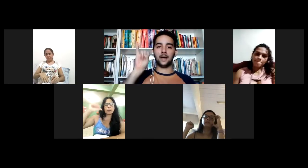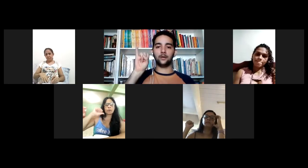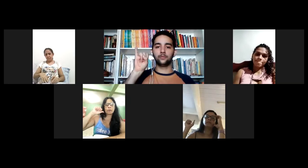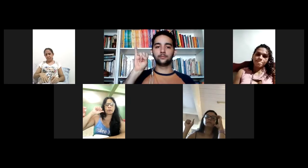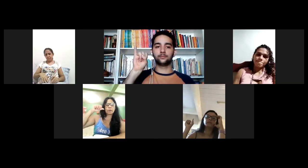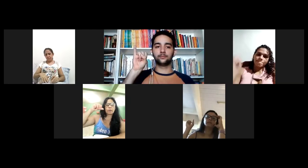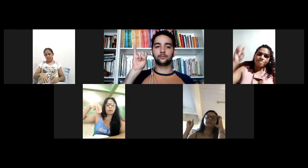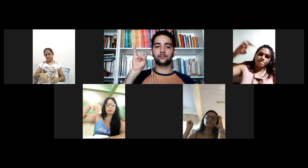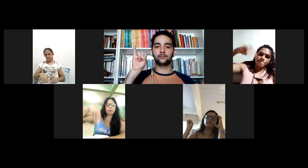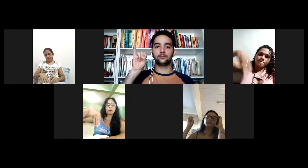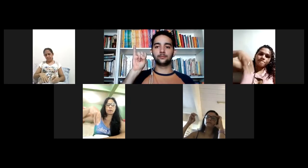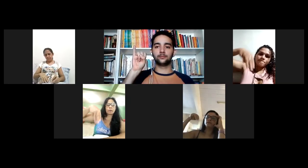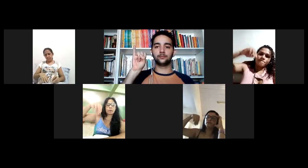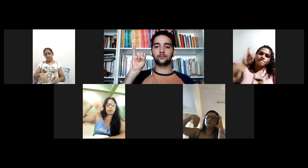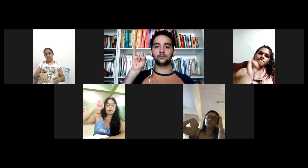Maio.